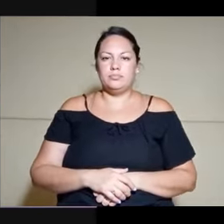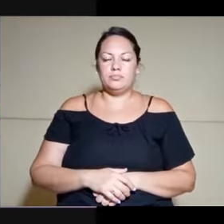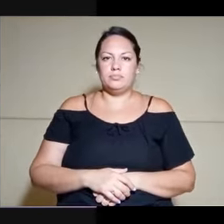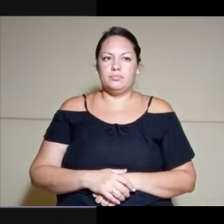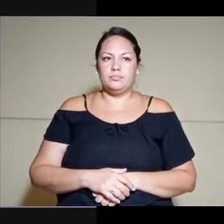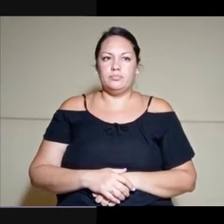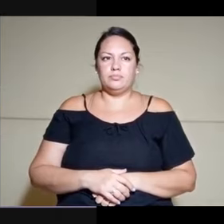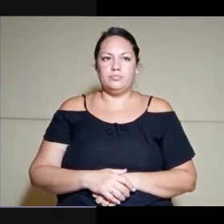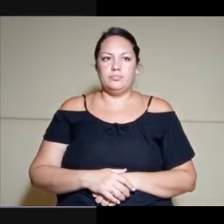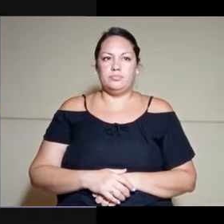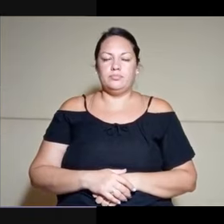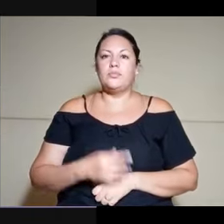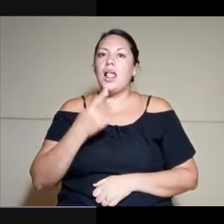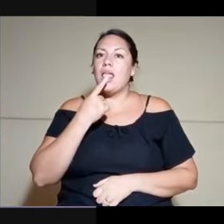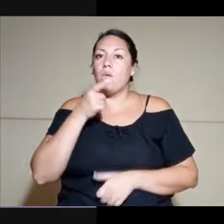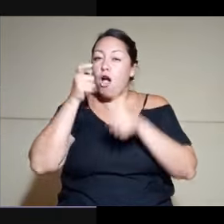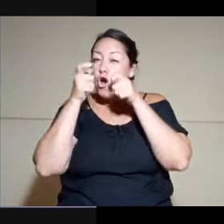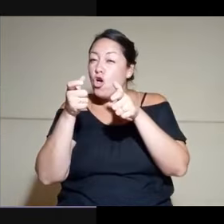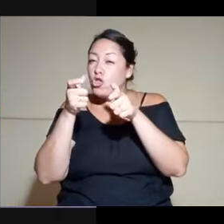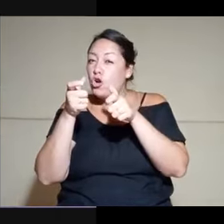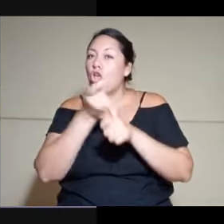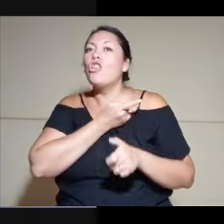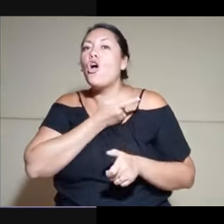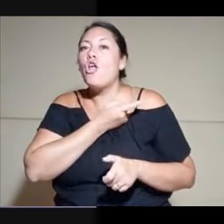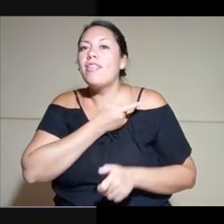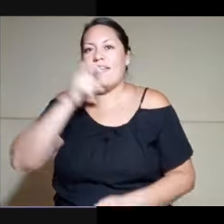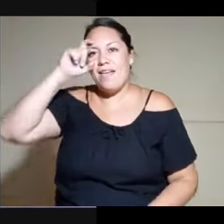no podemos hacer nada de lo que podemos hacer con la lengua.